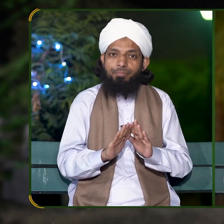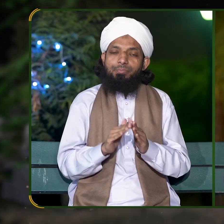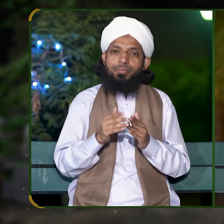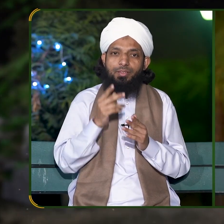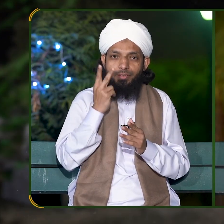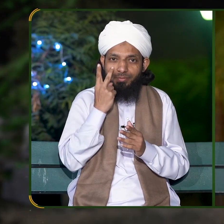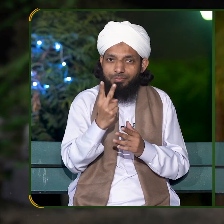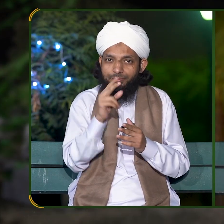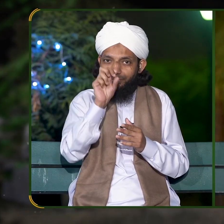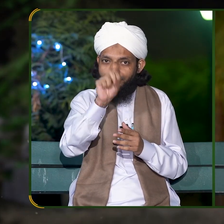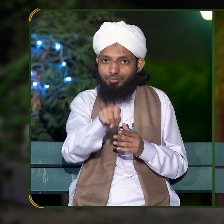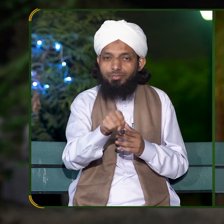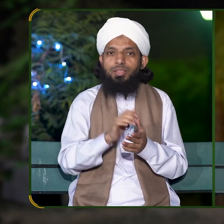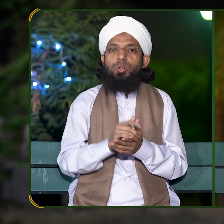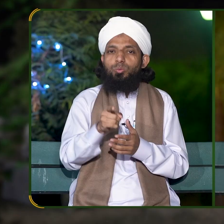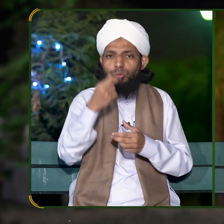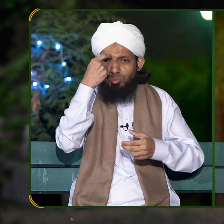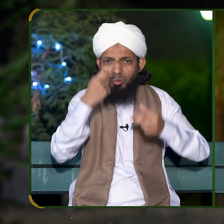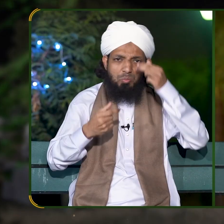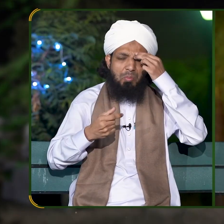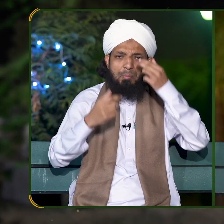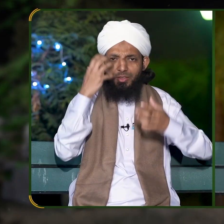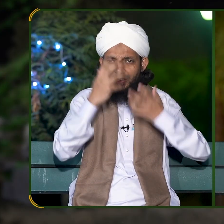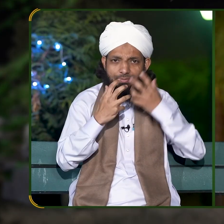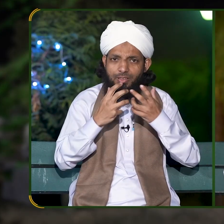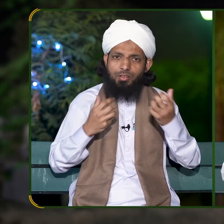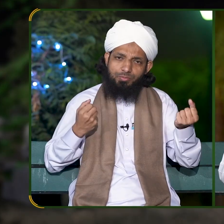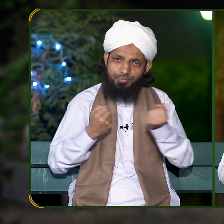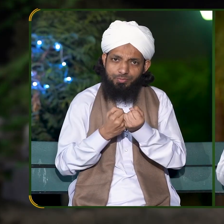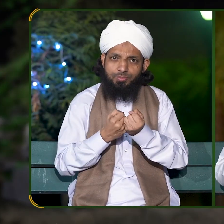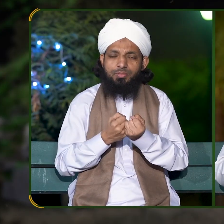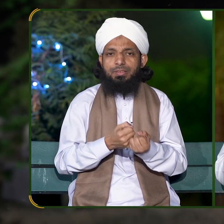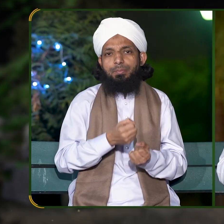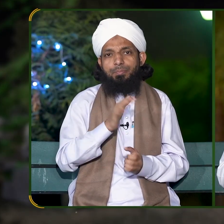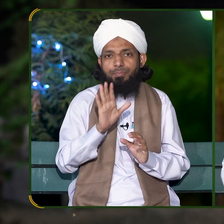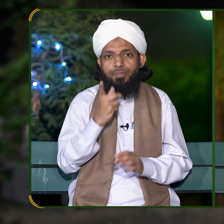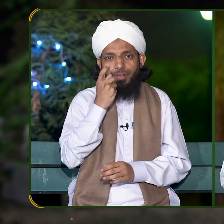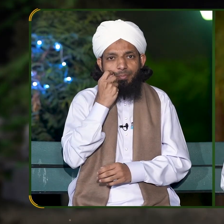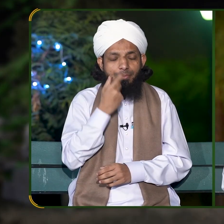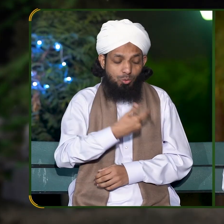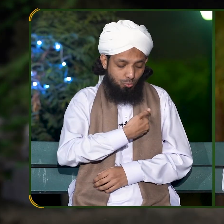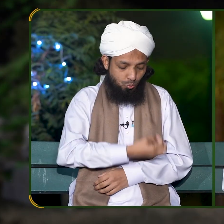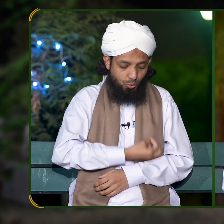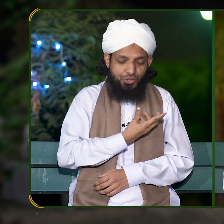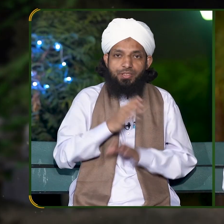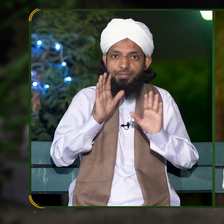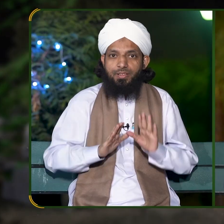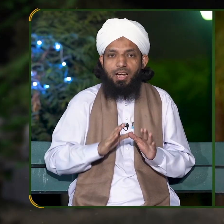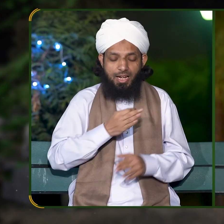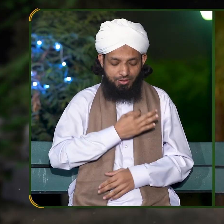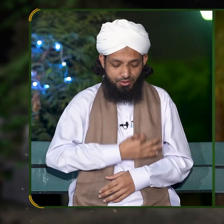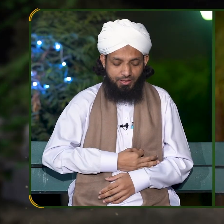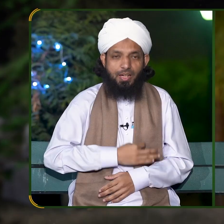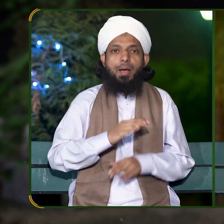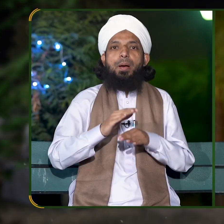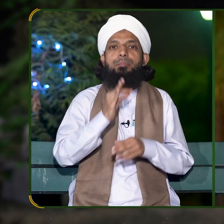آنے اور ان کے دکھ درد میں شامل ہونے پر یہ خوبی انسان کو ابھارتی ہے۔ عاجزی اللہ پاک کے